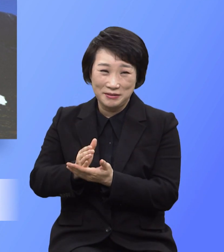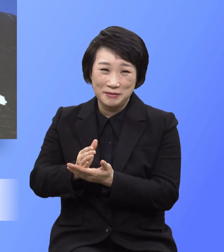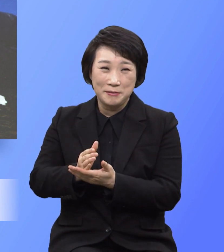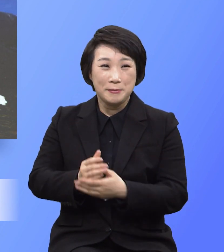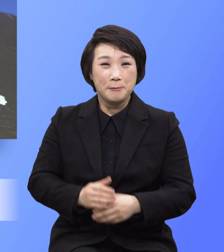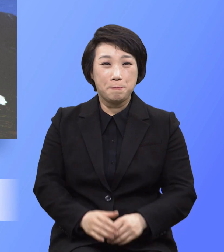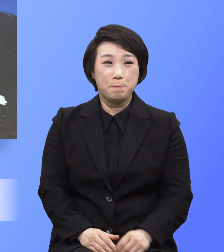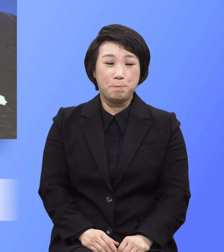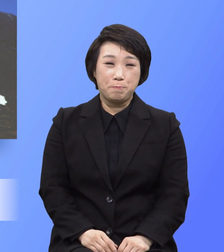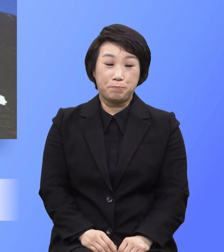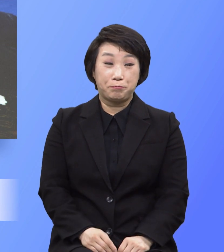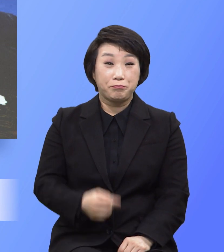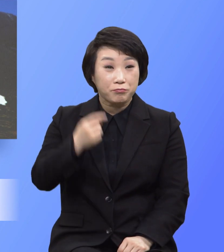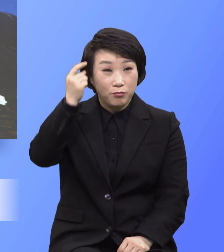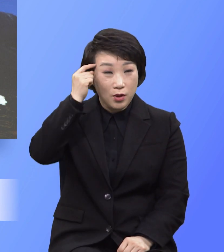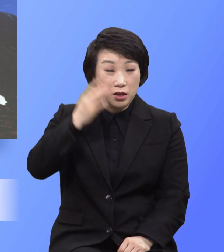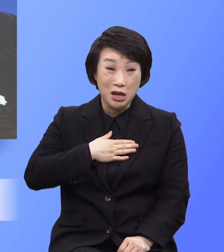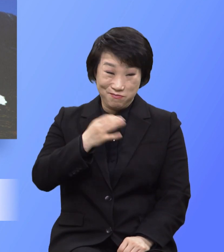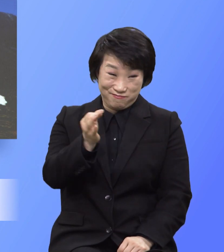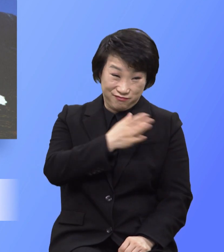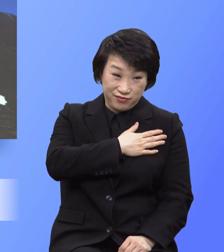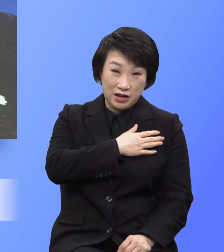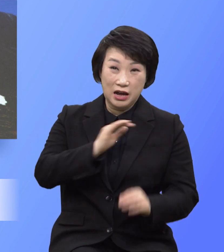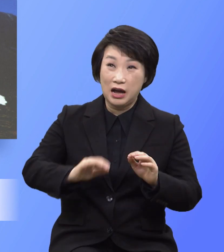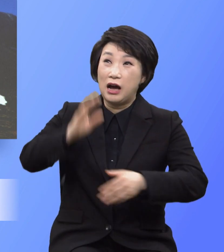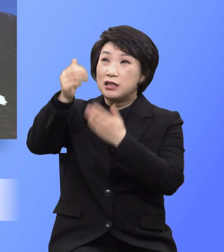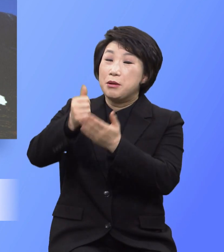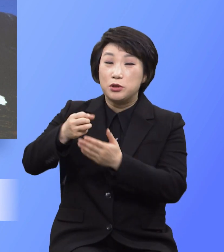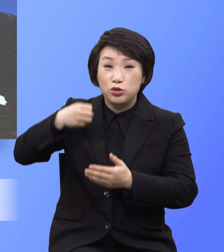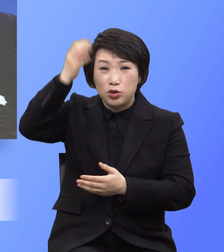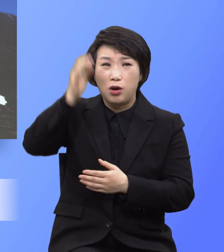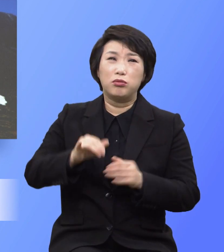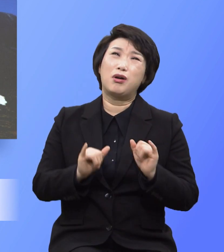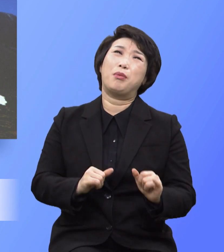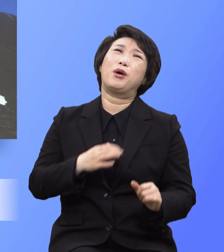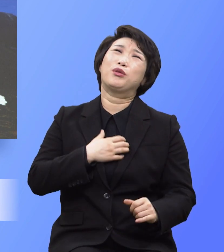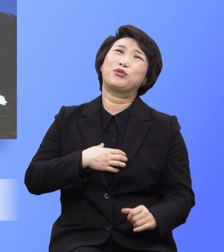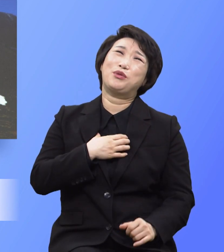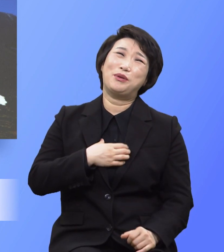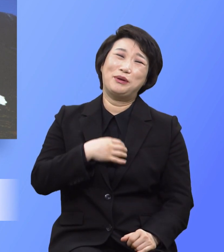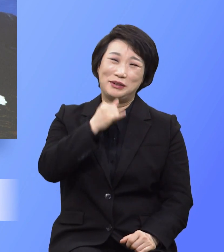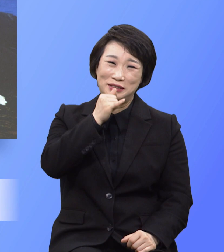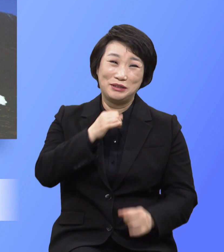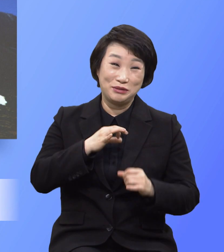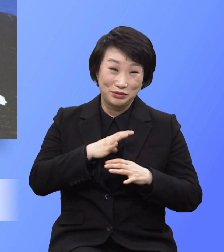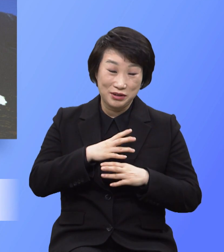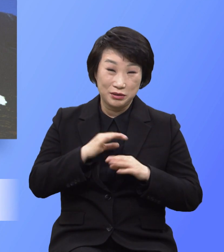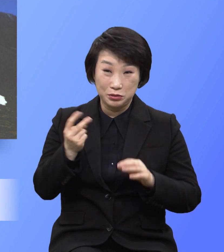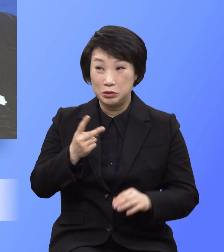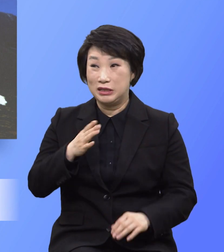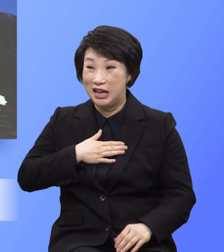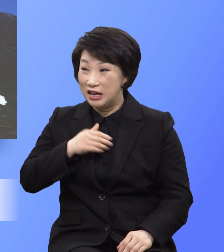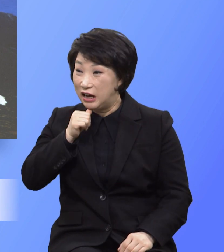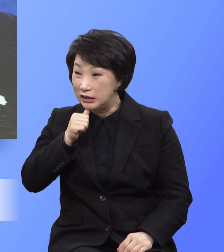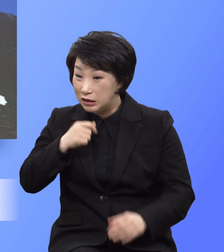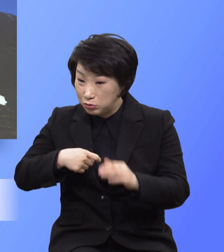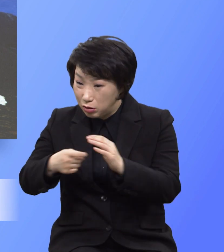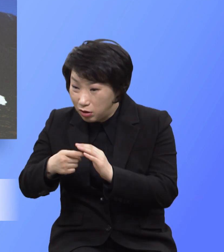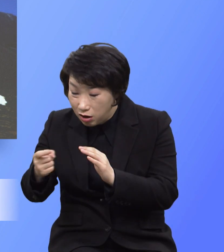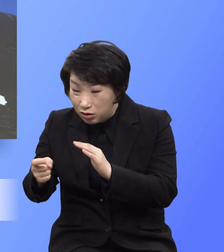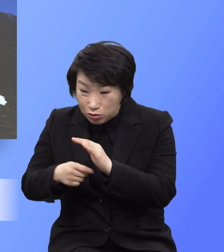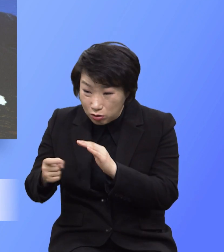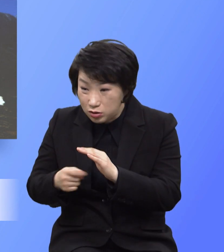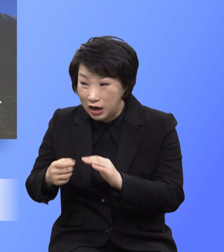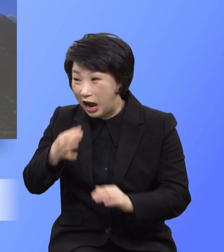마옵소서. 내가 부하여서 하나님을 잊어버릴까 두렵고, 내가 가난해서